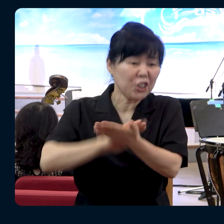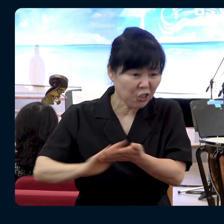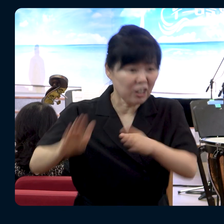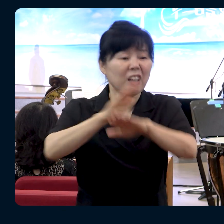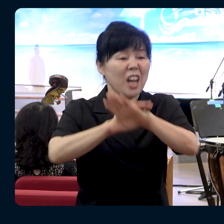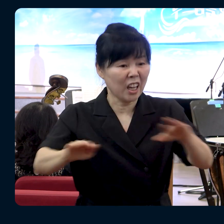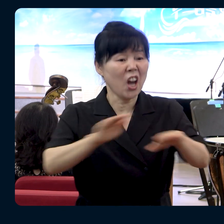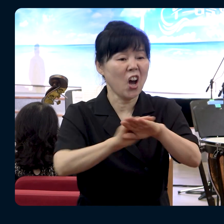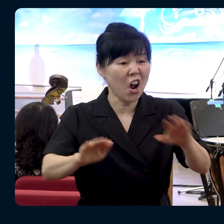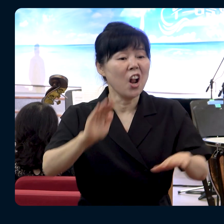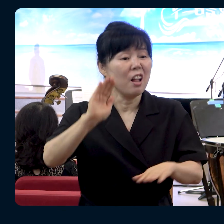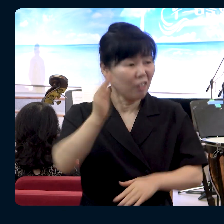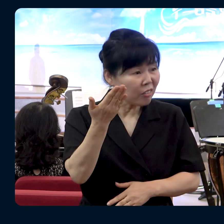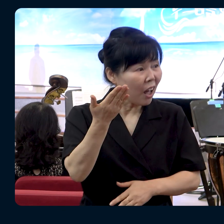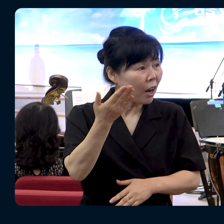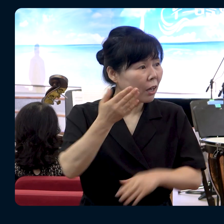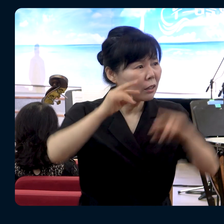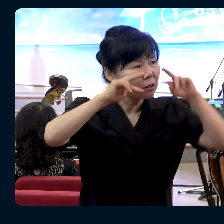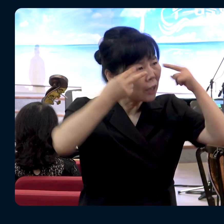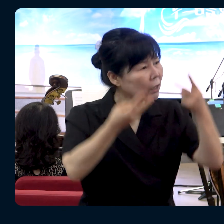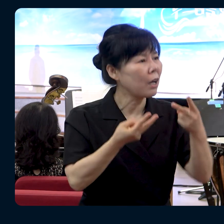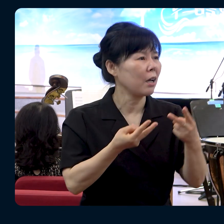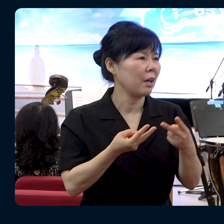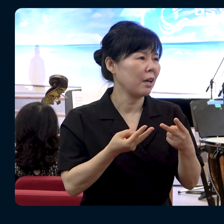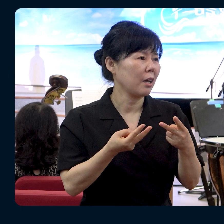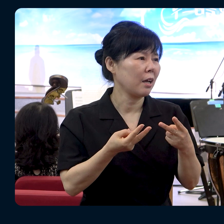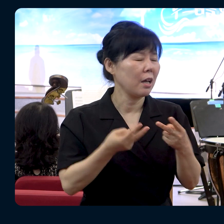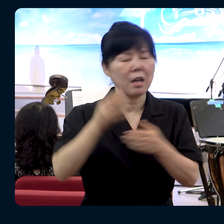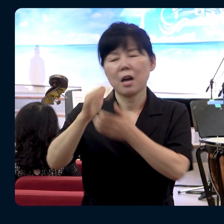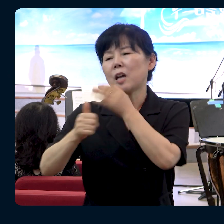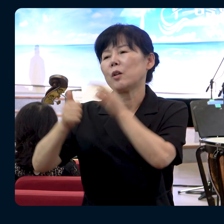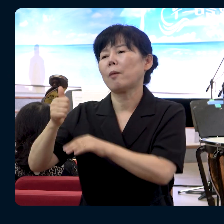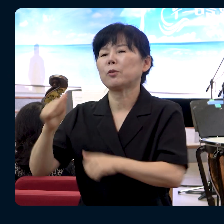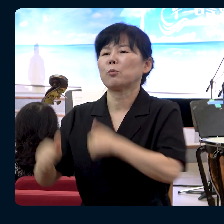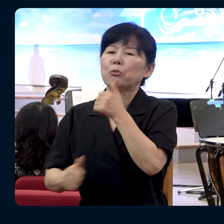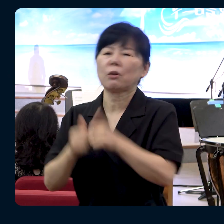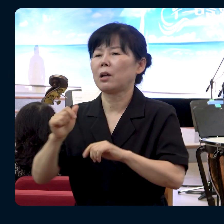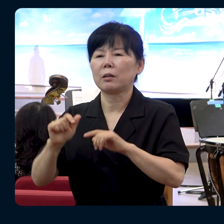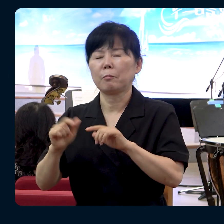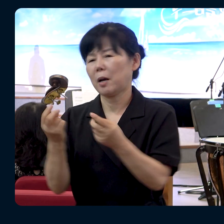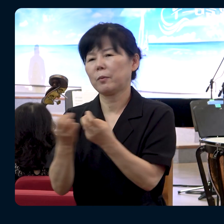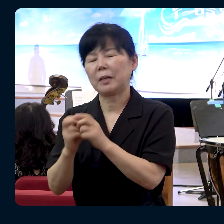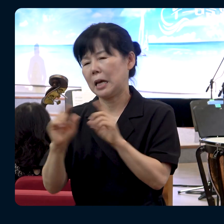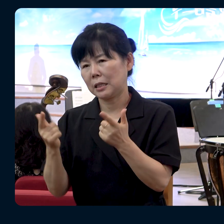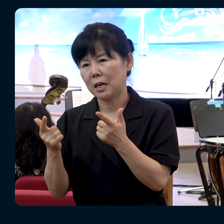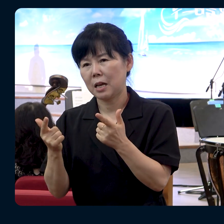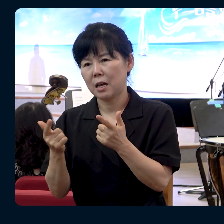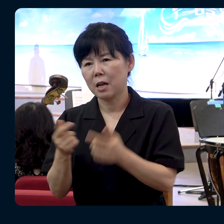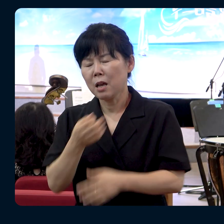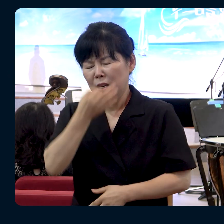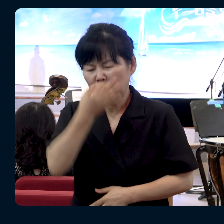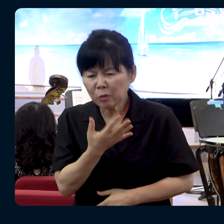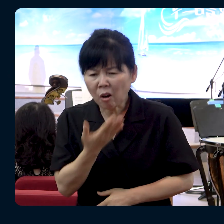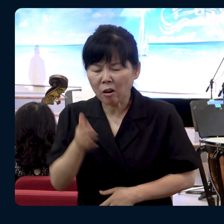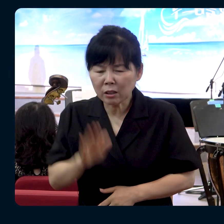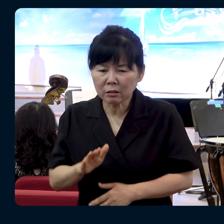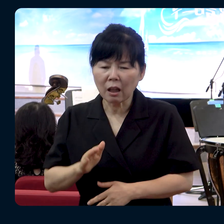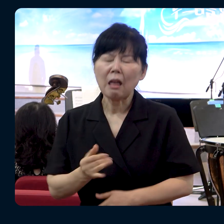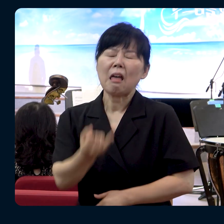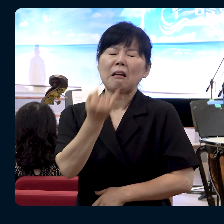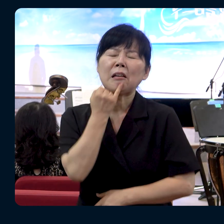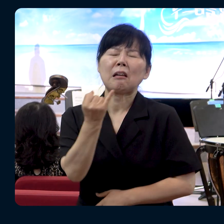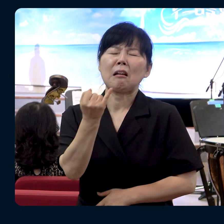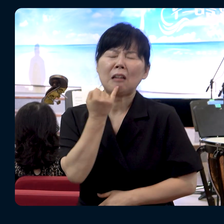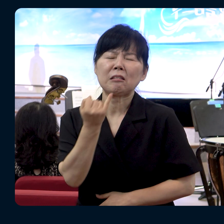있어요. 그건 하나님을 예배하는 삶이 아니다라는 것이죠. 또 그렇다고 힘들지 않은 척, 나는 괜찮아 이런 척을